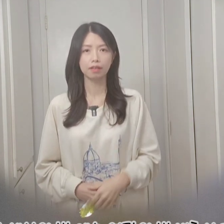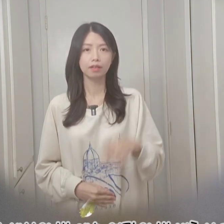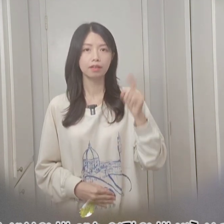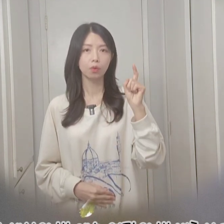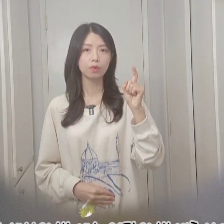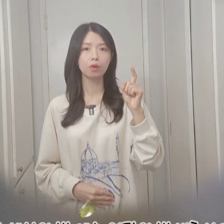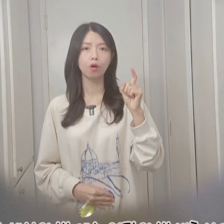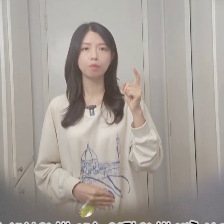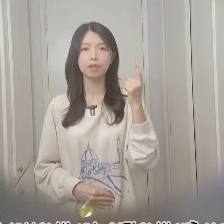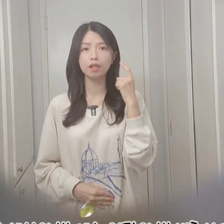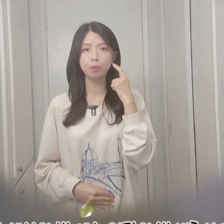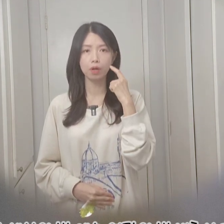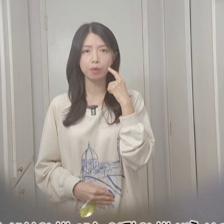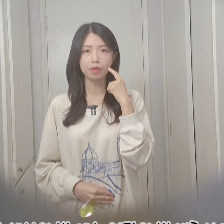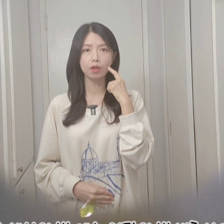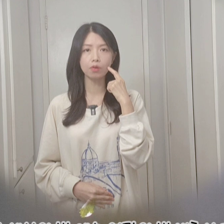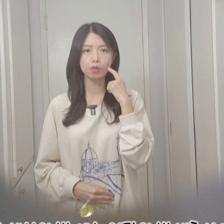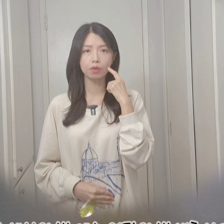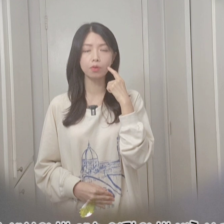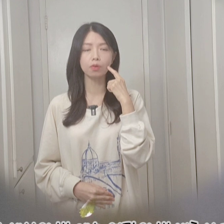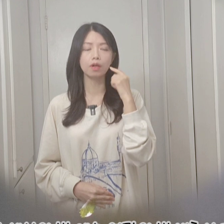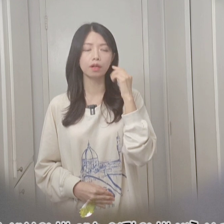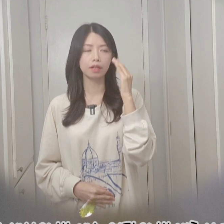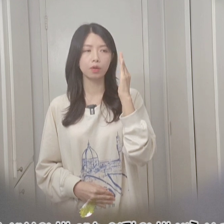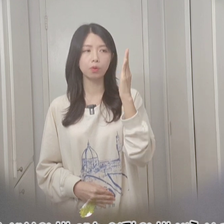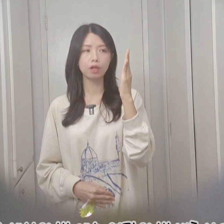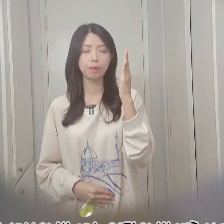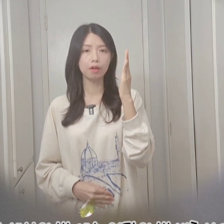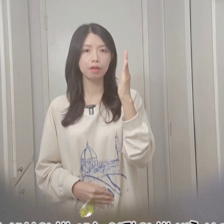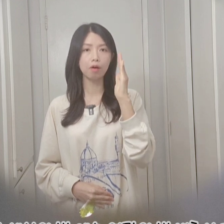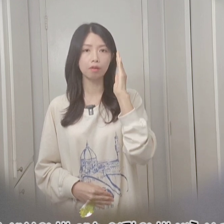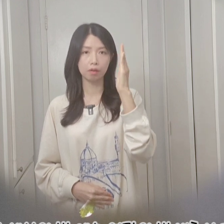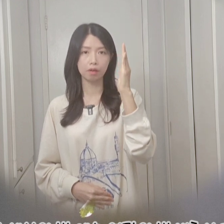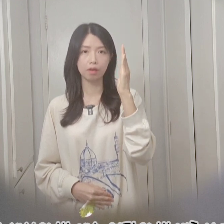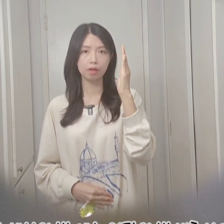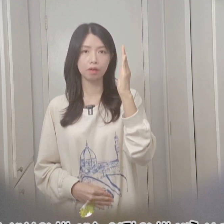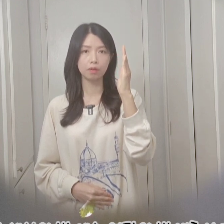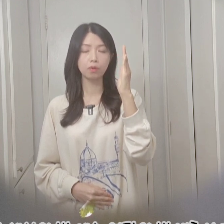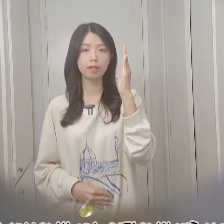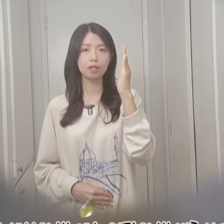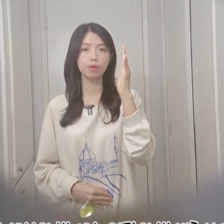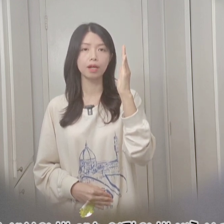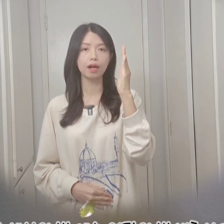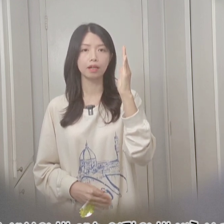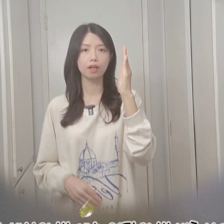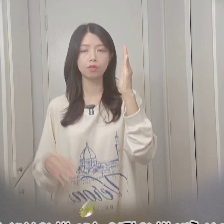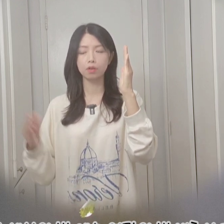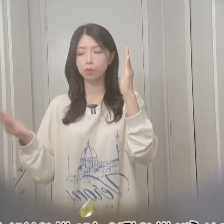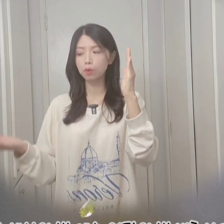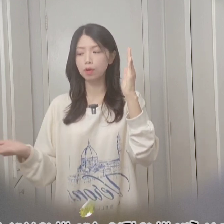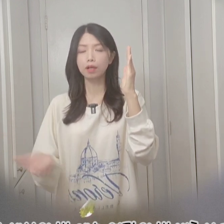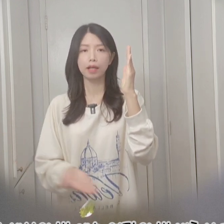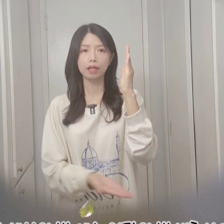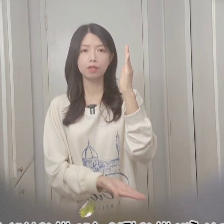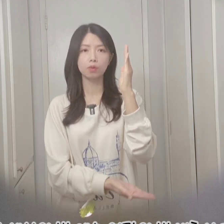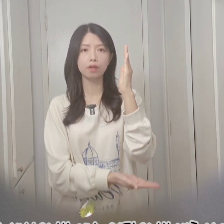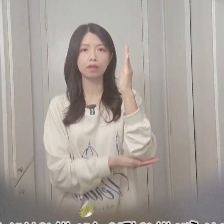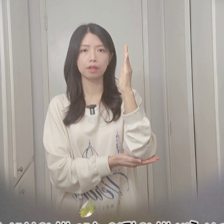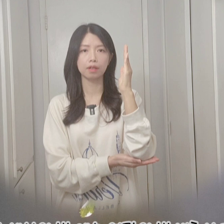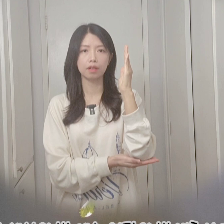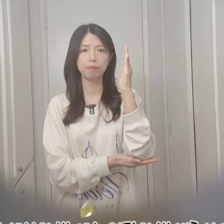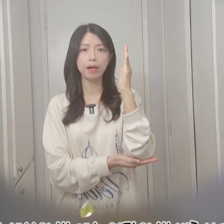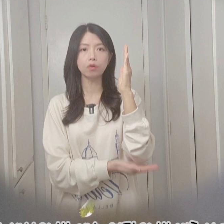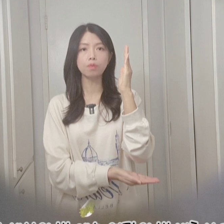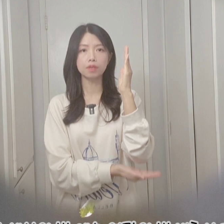영광수어는 오른손 검지를 볼 한번 찍어주시고 그대로 손을 펴서 손끝이 위를 향하게 해주시고 다른